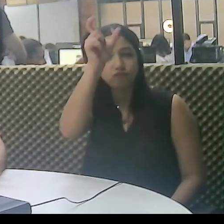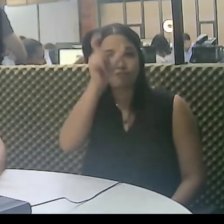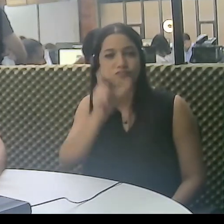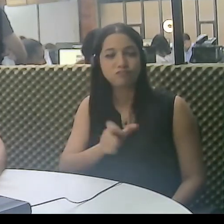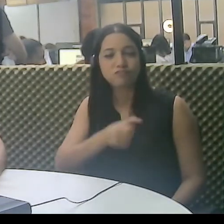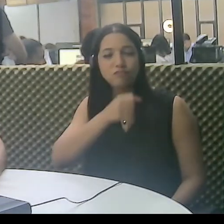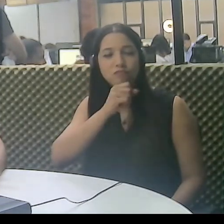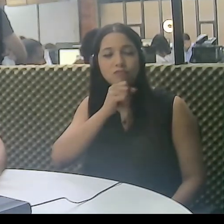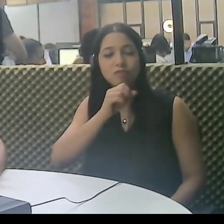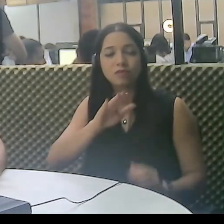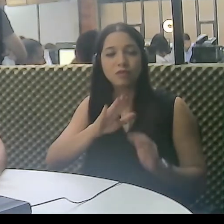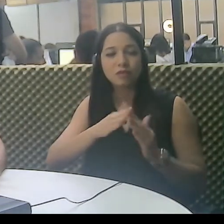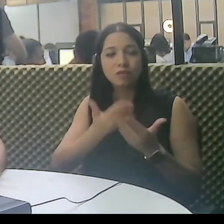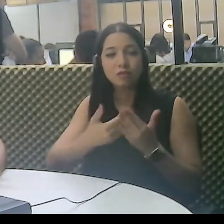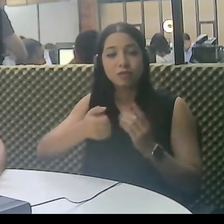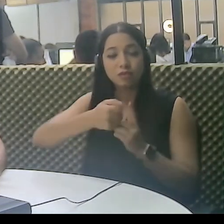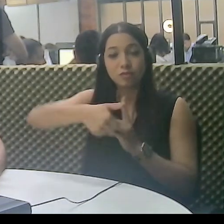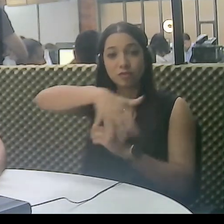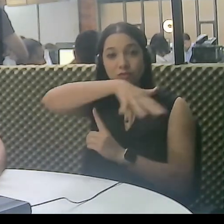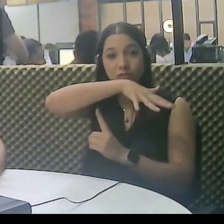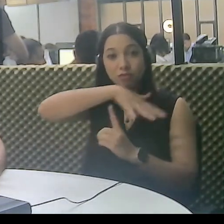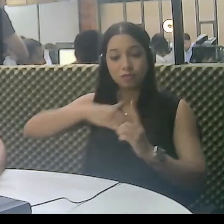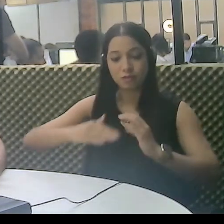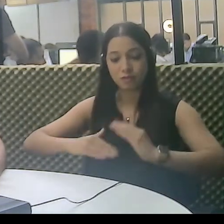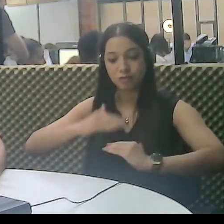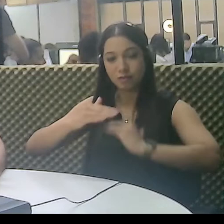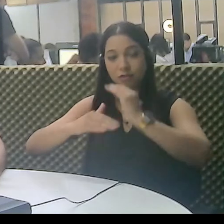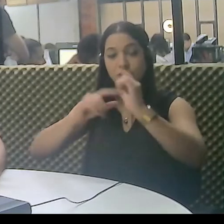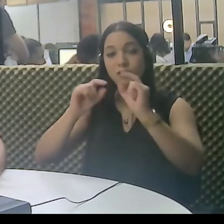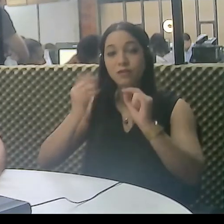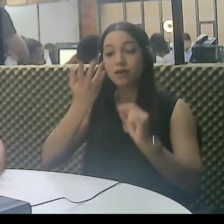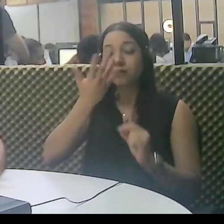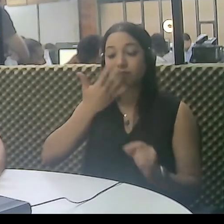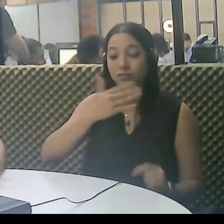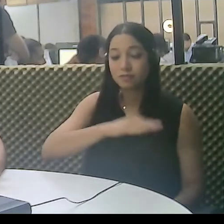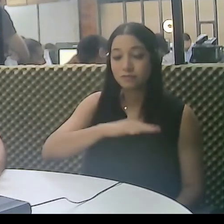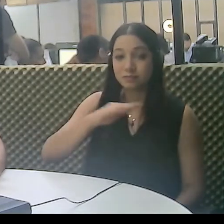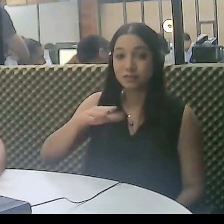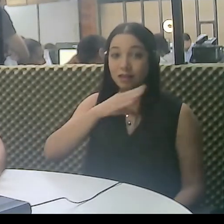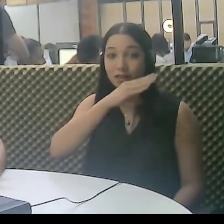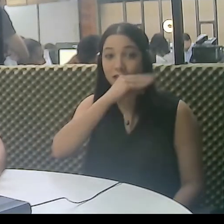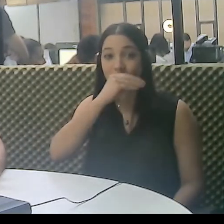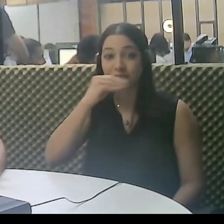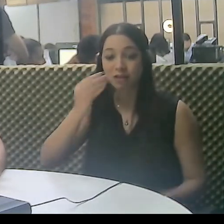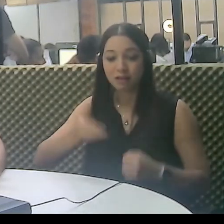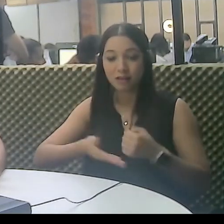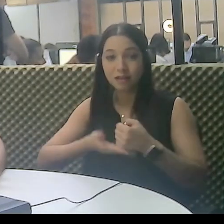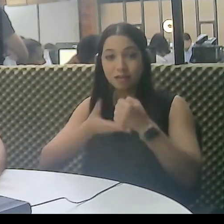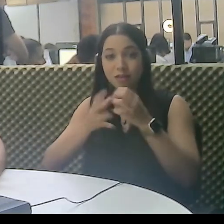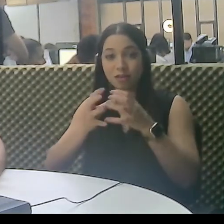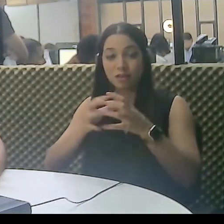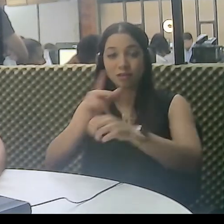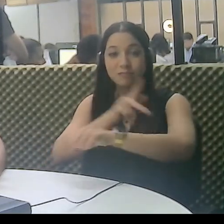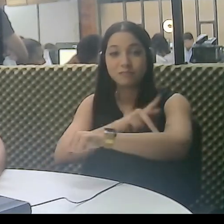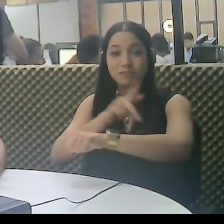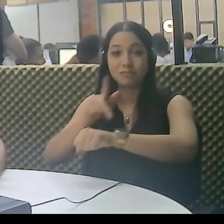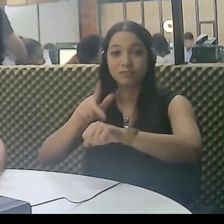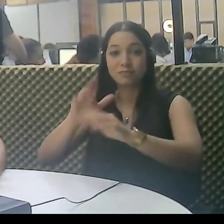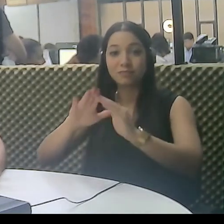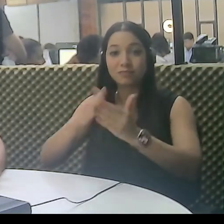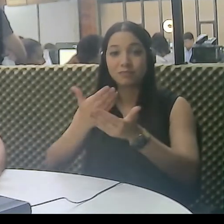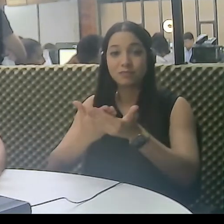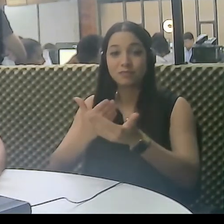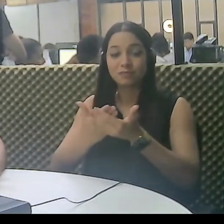na sociedade. As atividades foram desenvolvidas pelas crianças e adolescentes com apoio da equipe pedagógica da escola.